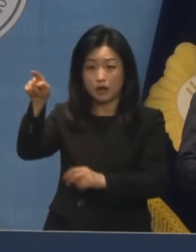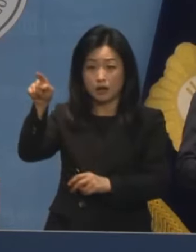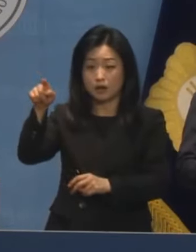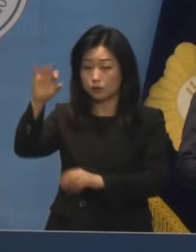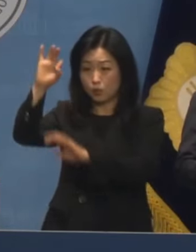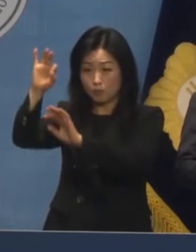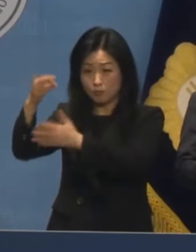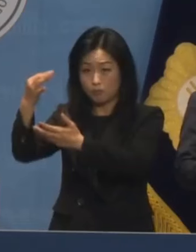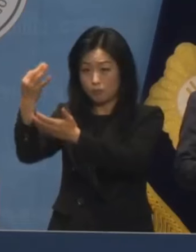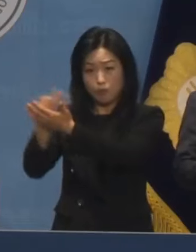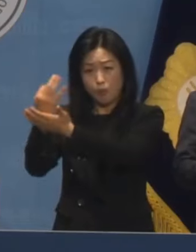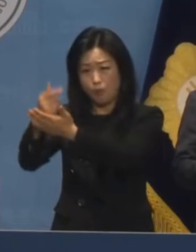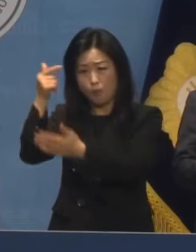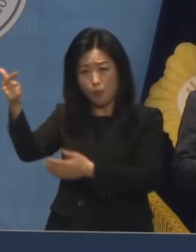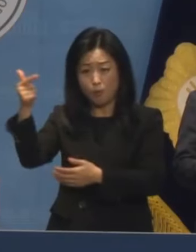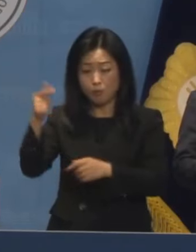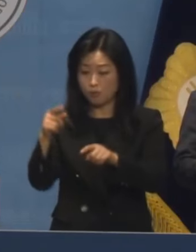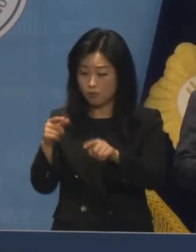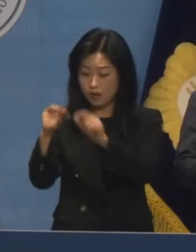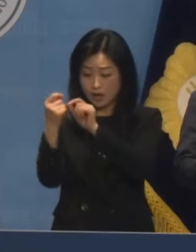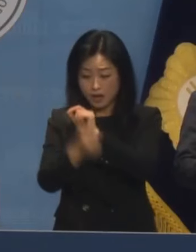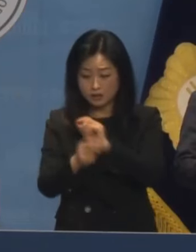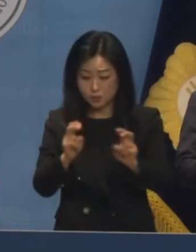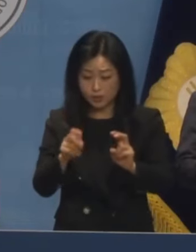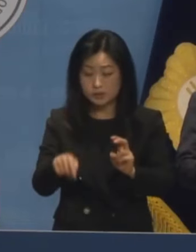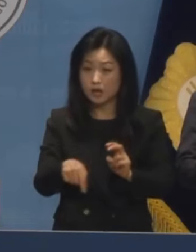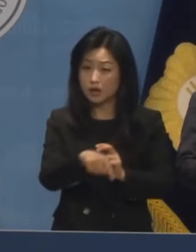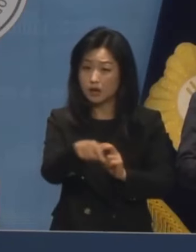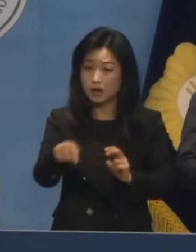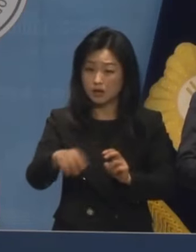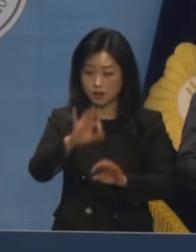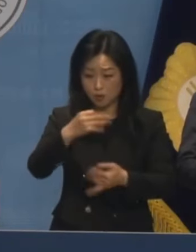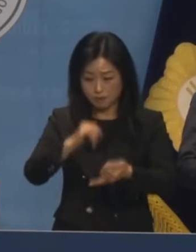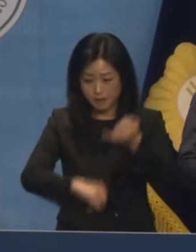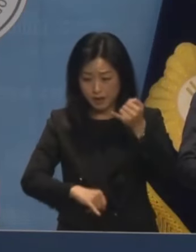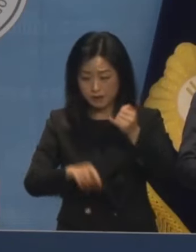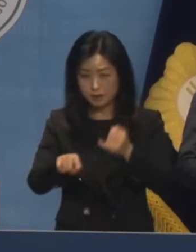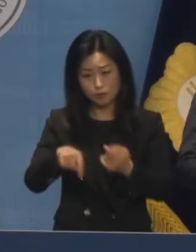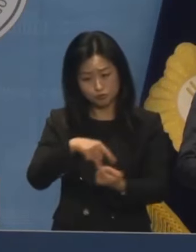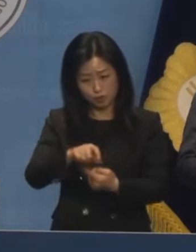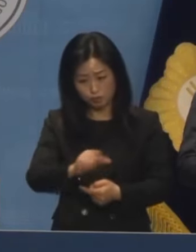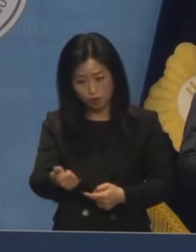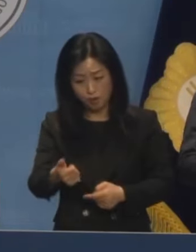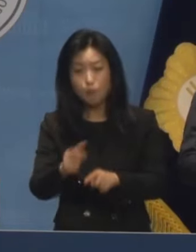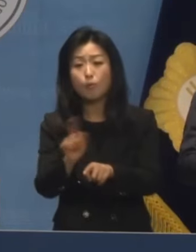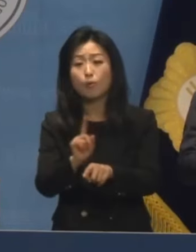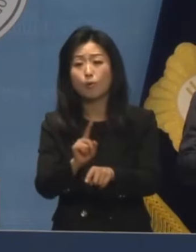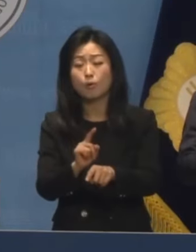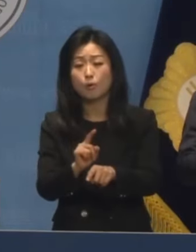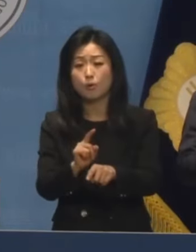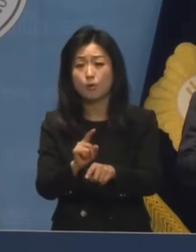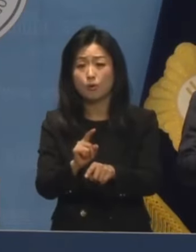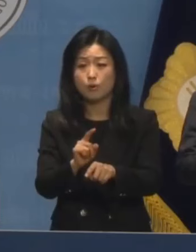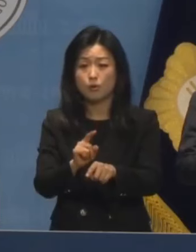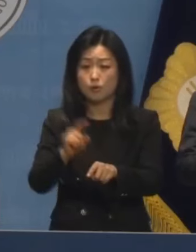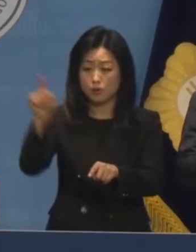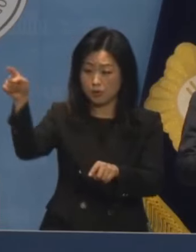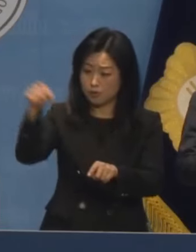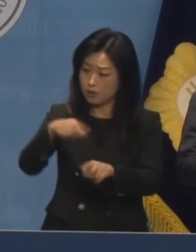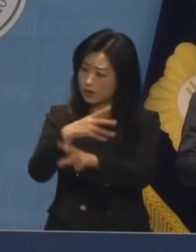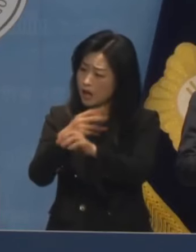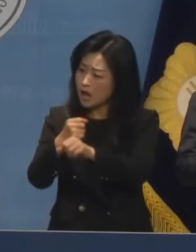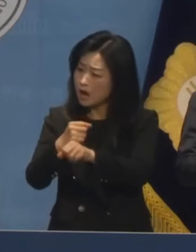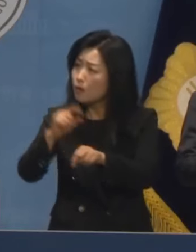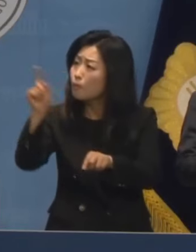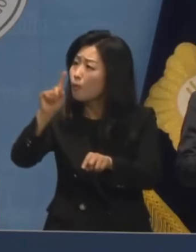불하고 있다는 것은 하이 하이 경영을 잘못하기 때문 아닌가 아니면 하도급 계약에